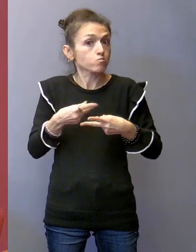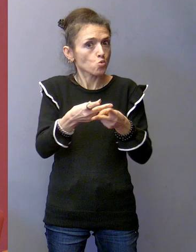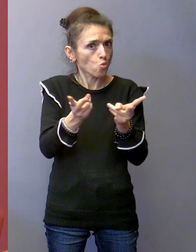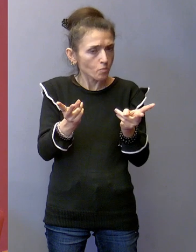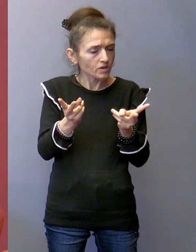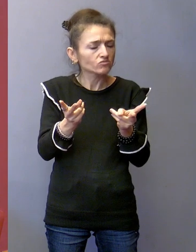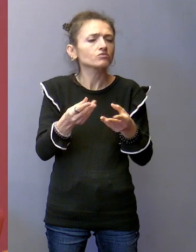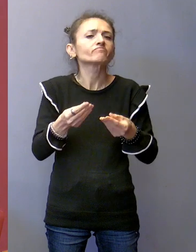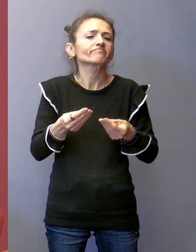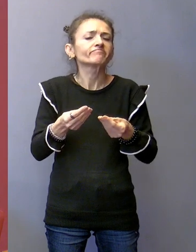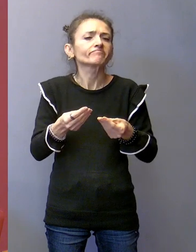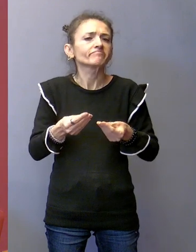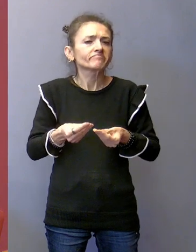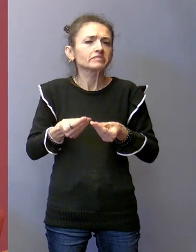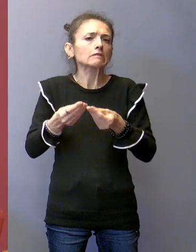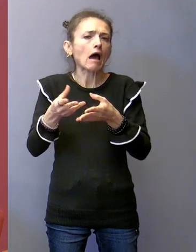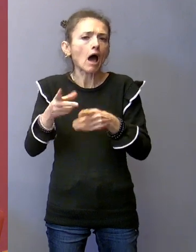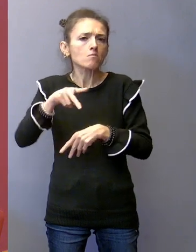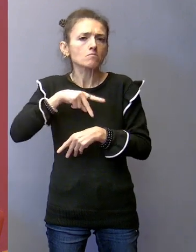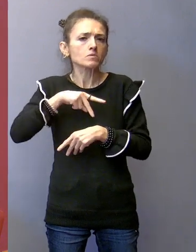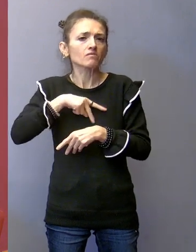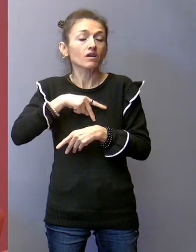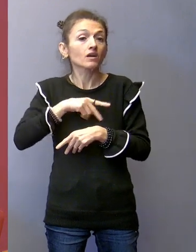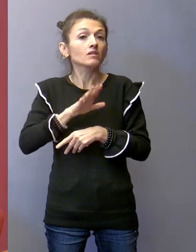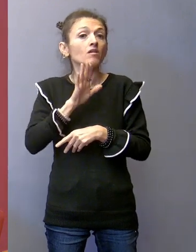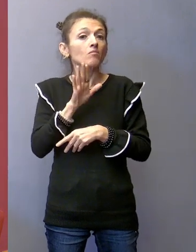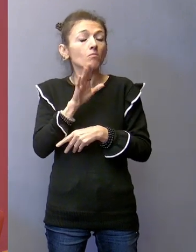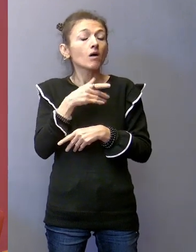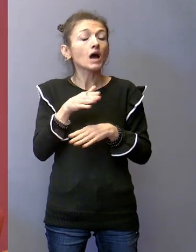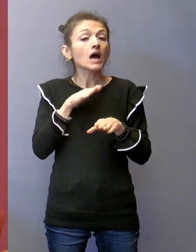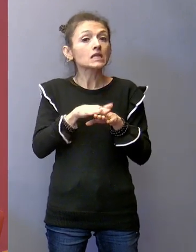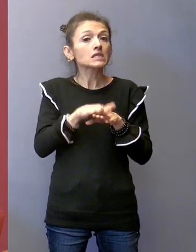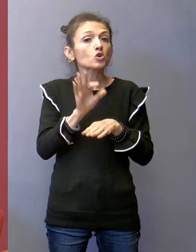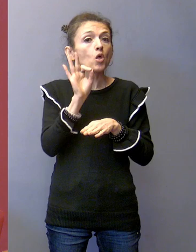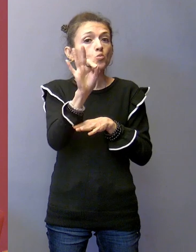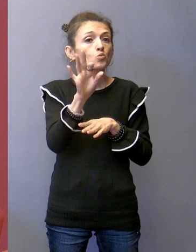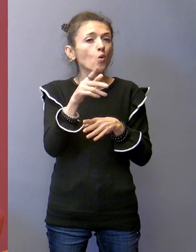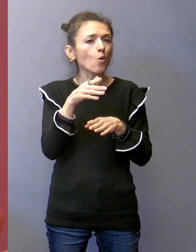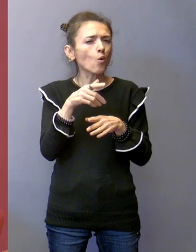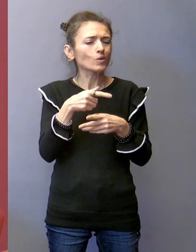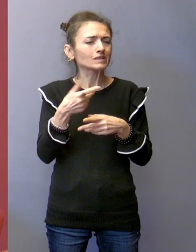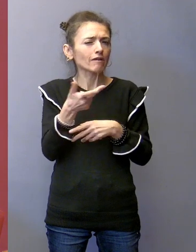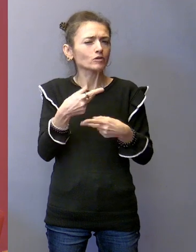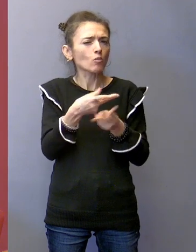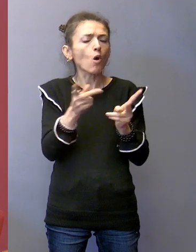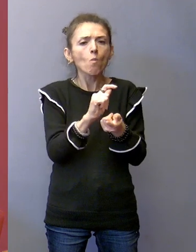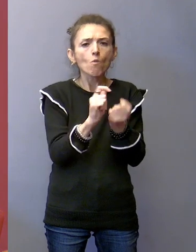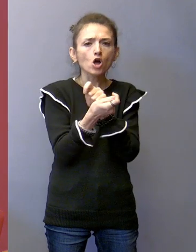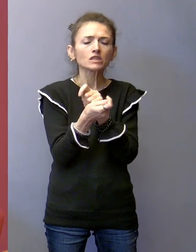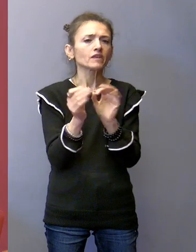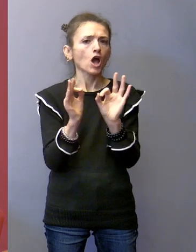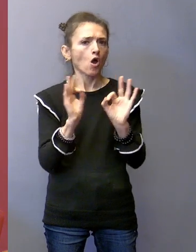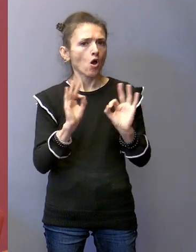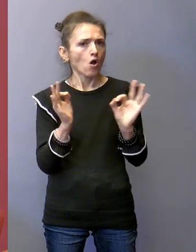sono stati ceduti a privati però senza la modifica della destinazione d'uso a Servizio Pubblico Ok In questi